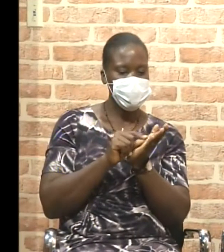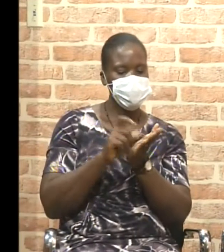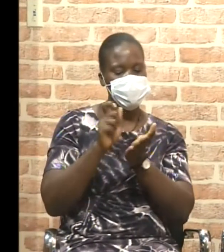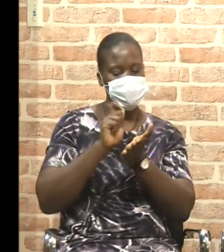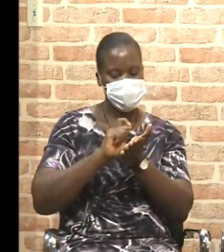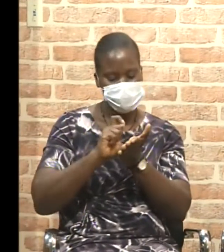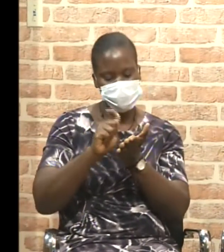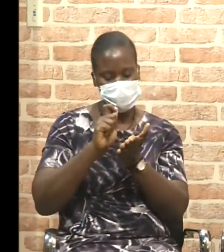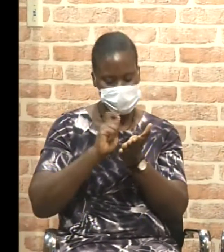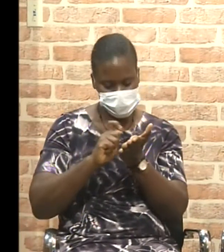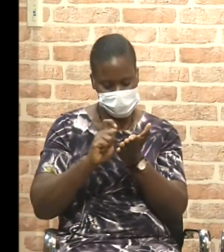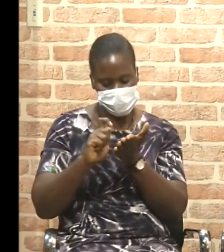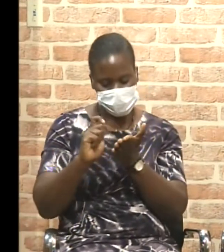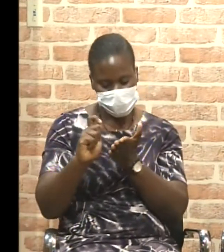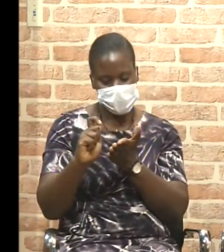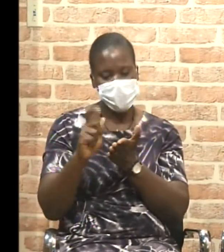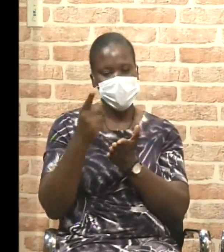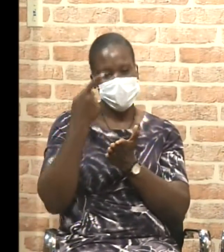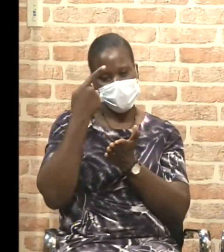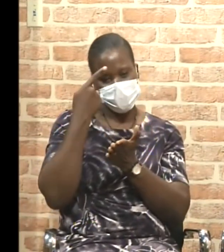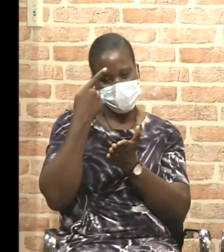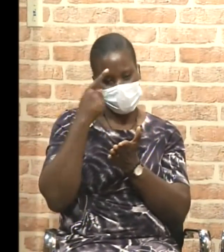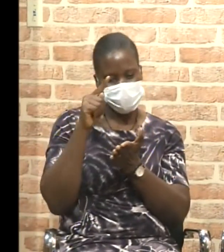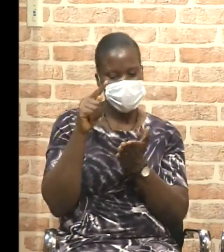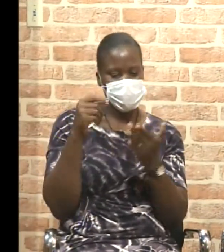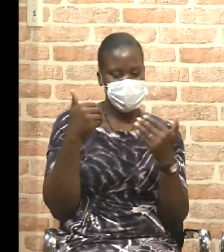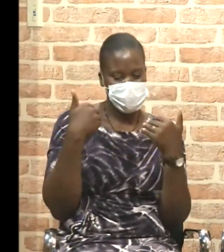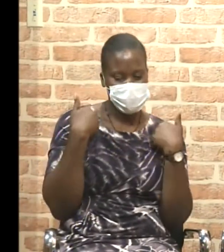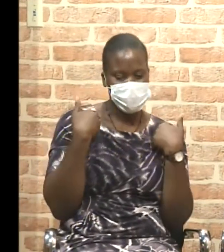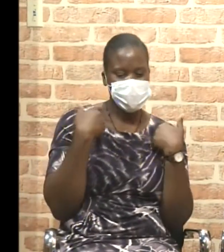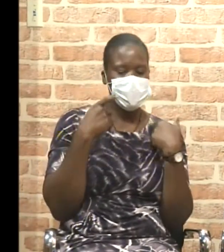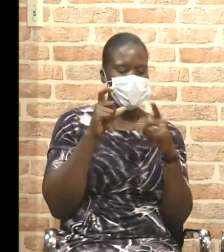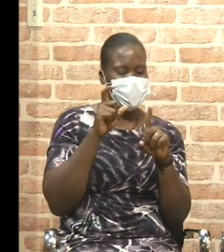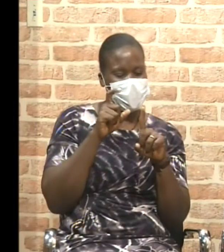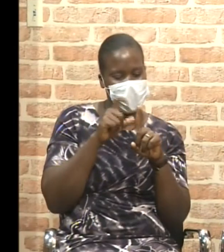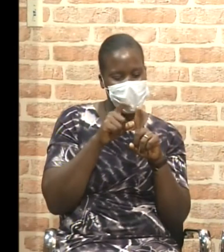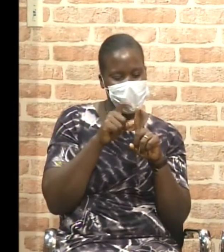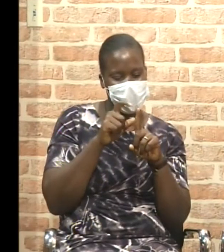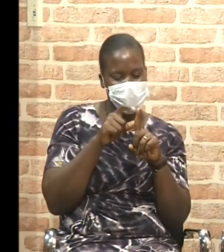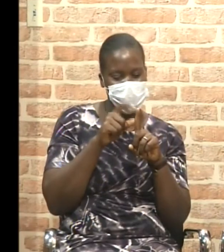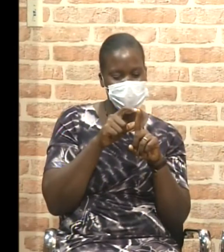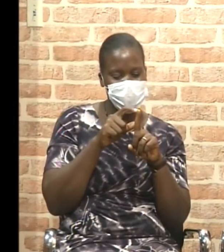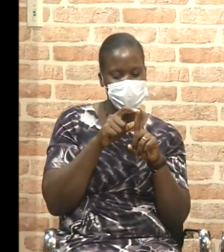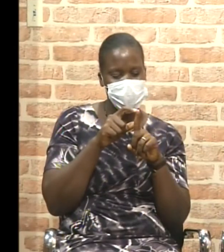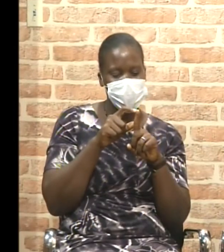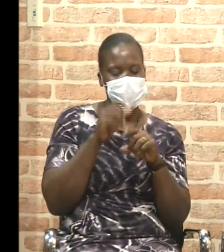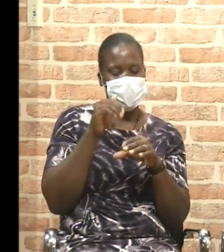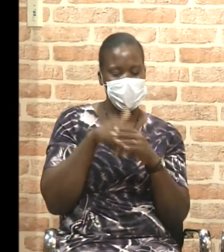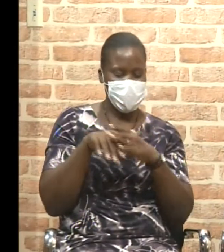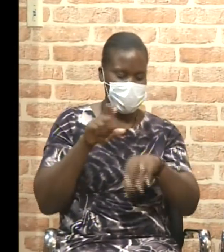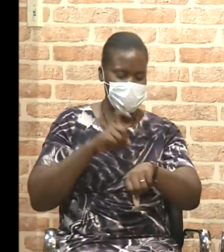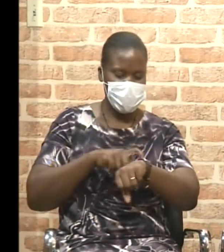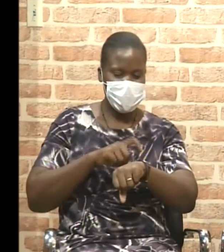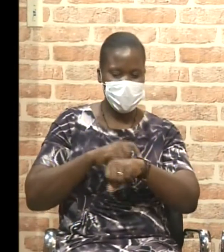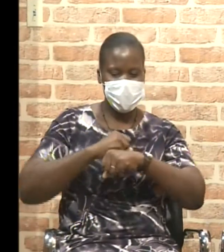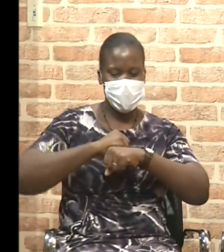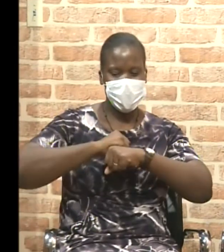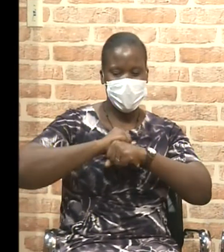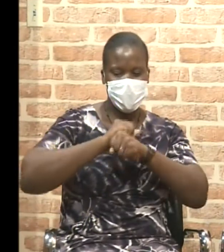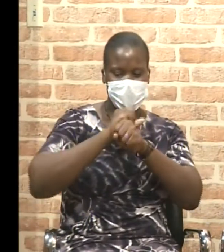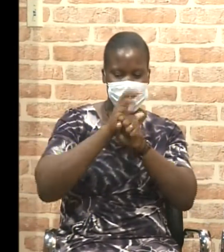choses pour que eux-mêmes soient capables justement de gagner. Qui mot, qui ça qui t'a doué utiliser dans la période COVID là pour